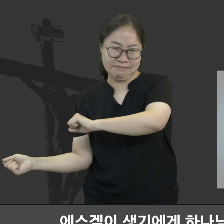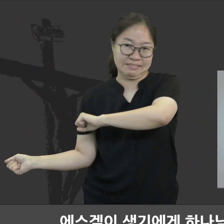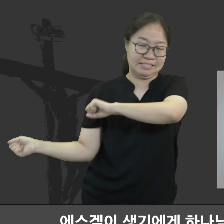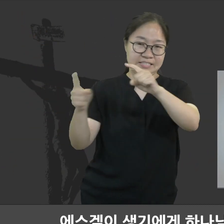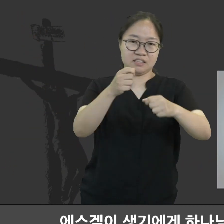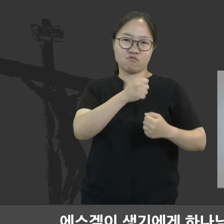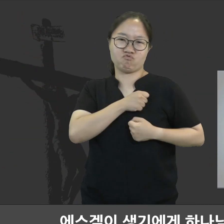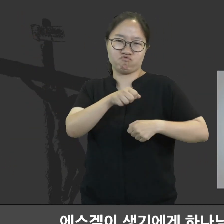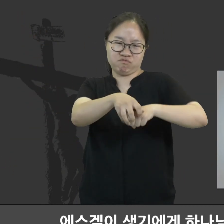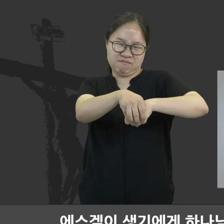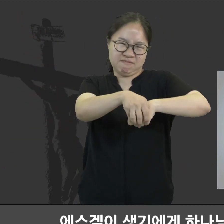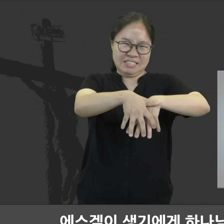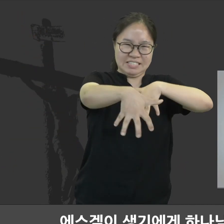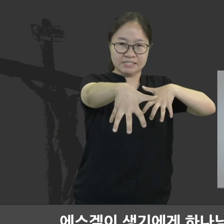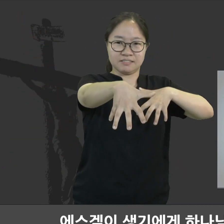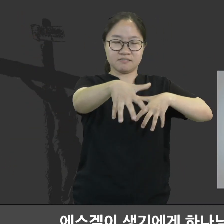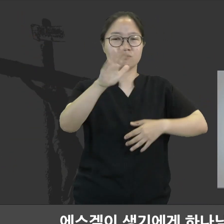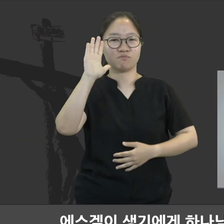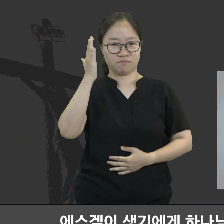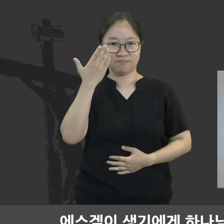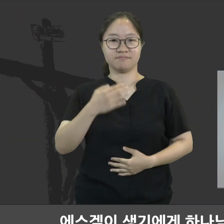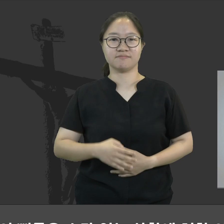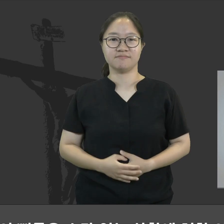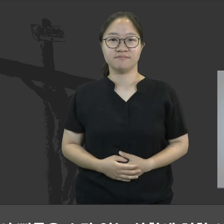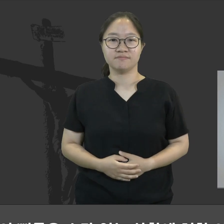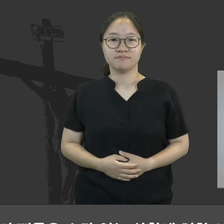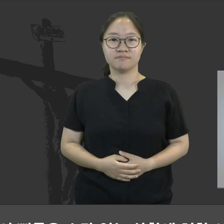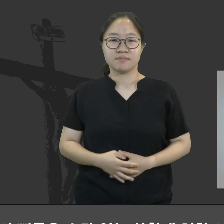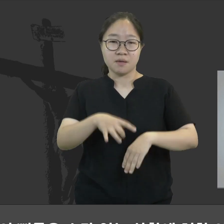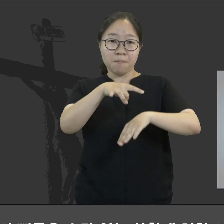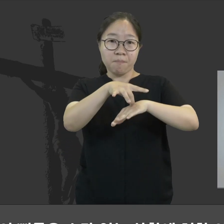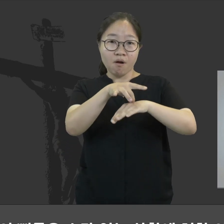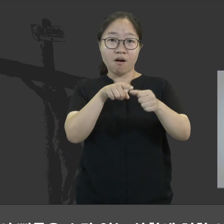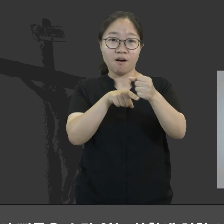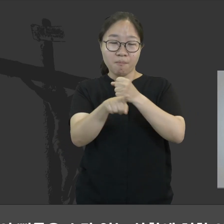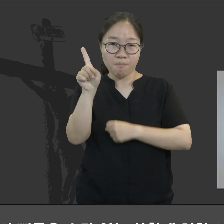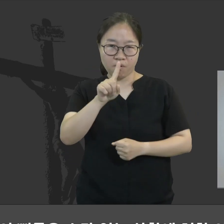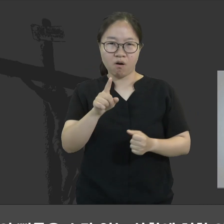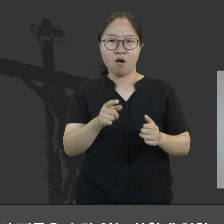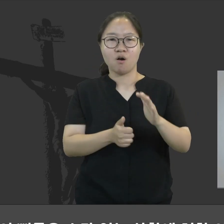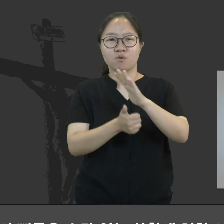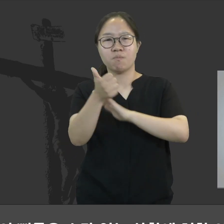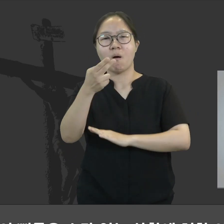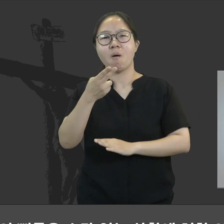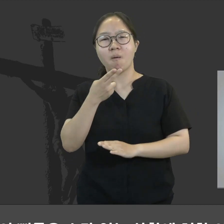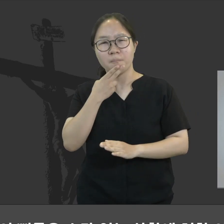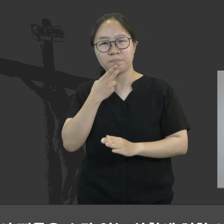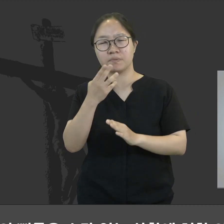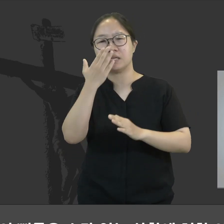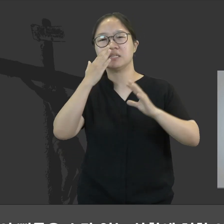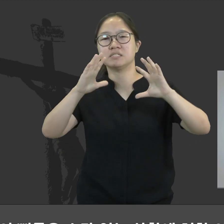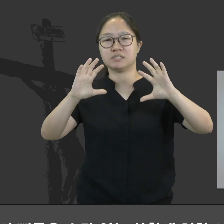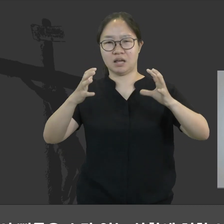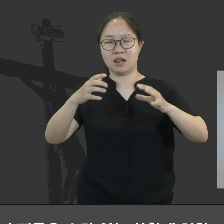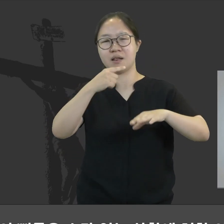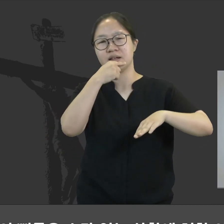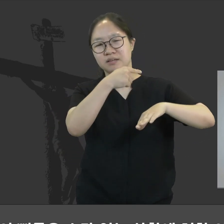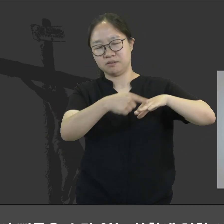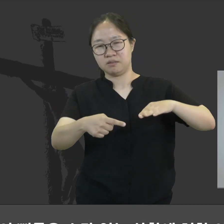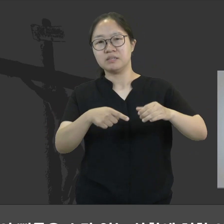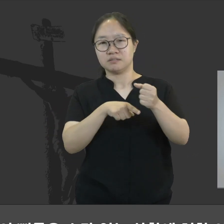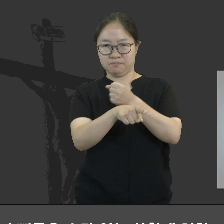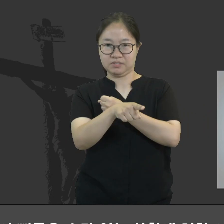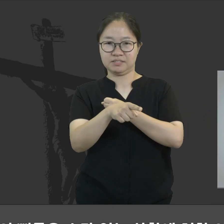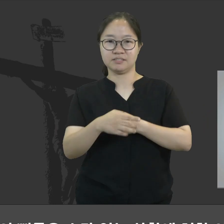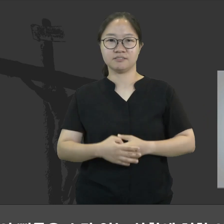살아나 극히 큰 군대를 이룹니다. 이 뼈들은 소망 없는 상황에 처한 이스라엘 온 족속을